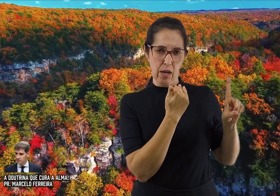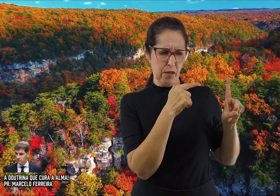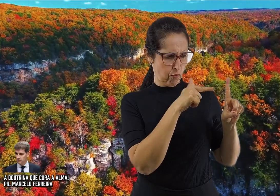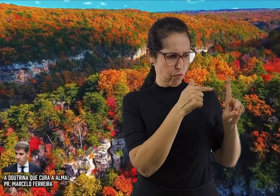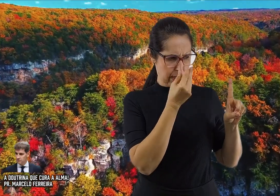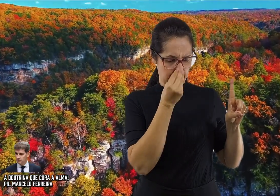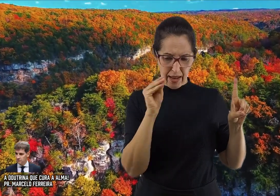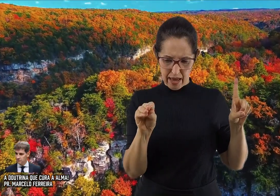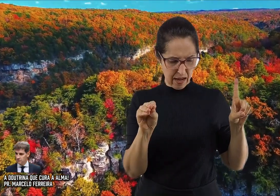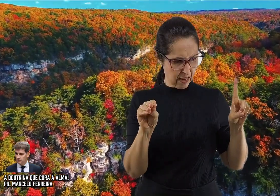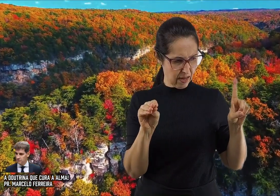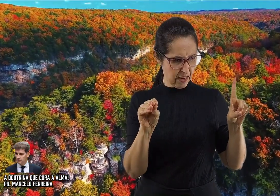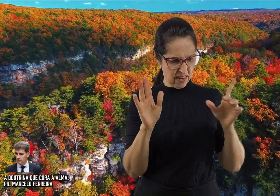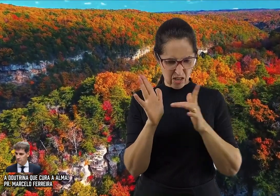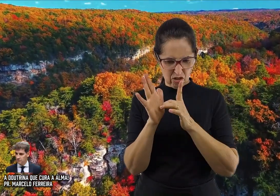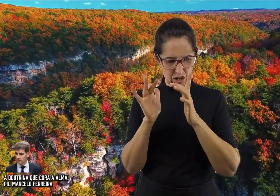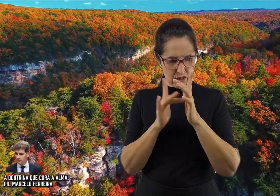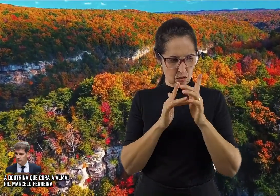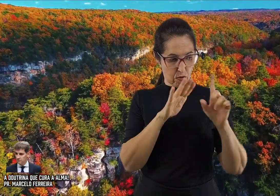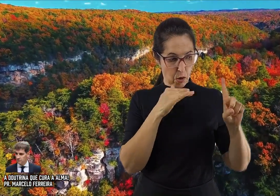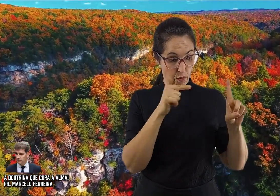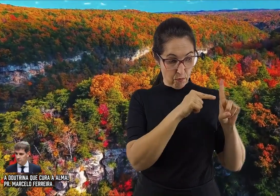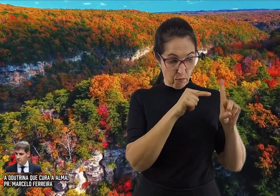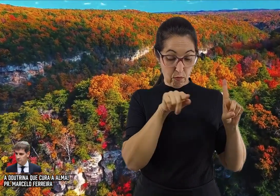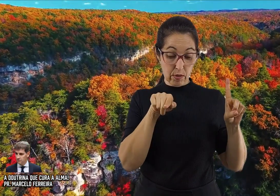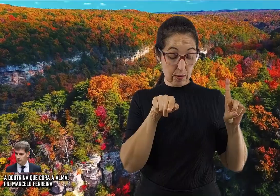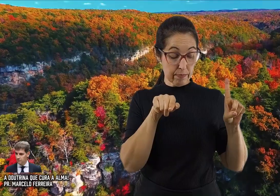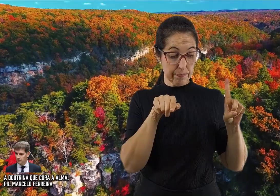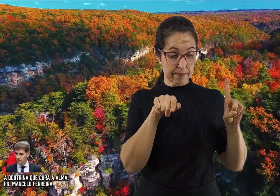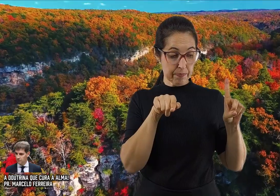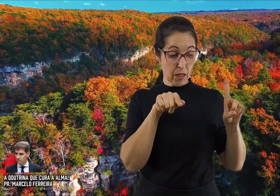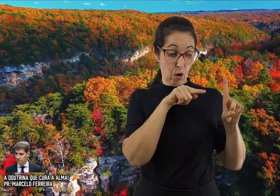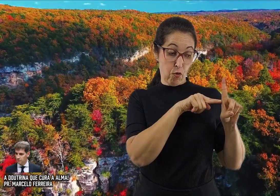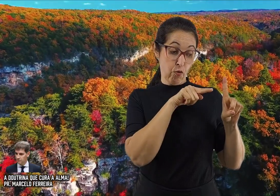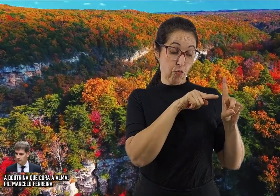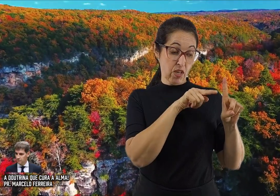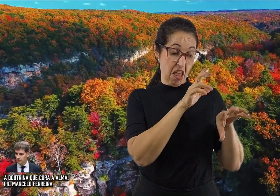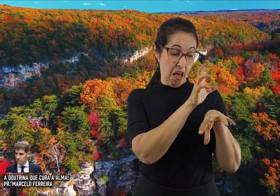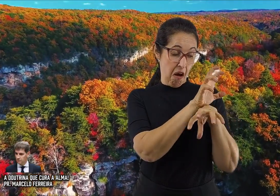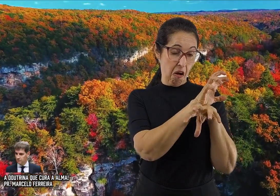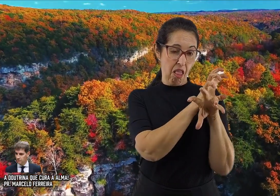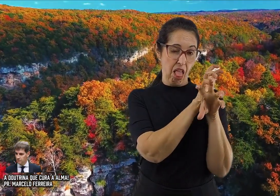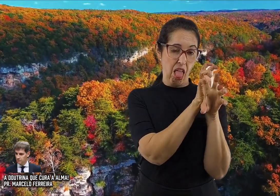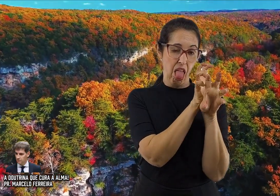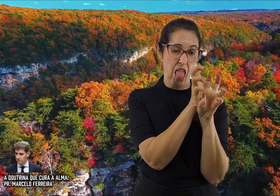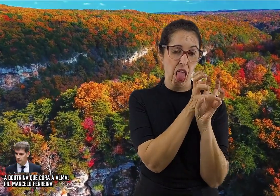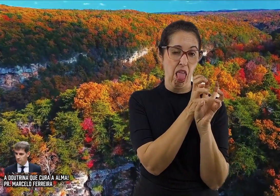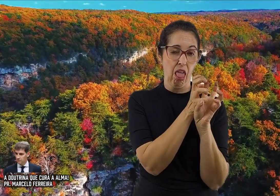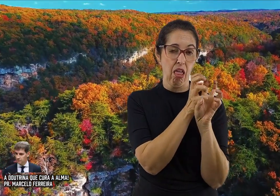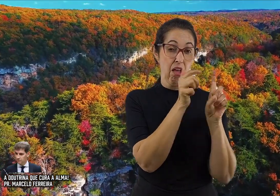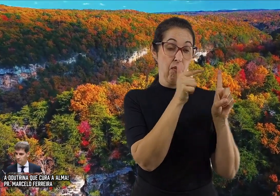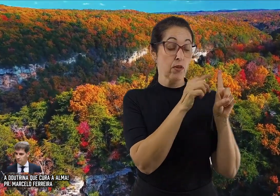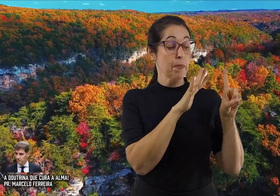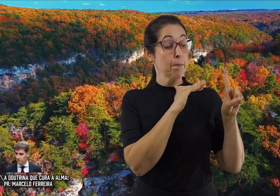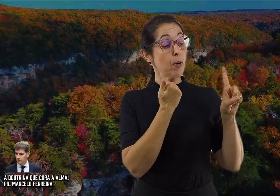nega que ele está vivo? Ou seus ossos vão ser triturados no moinho?